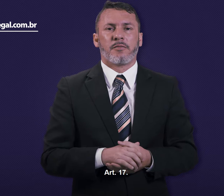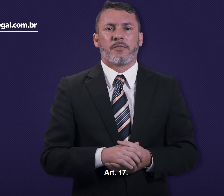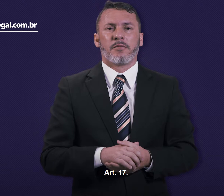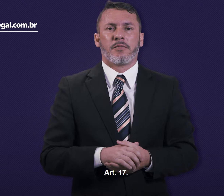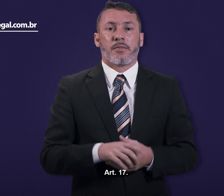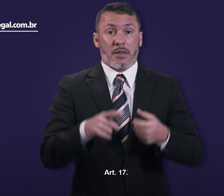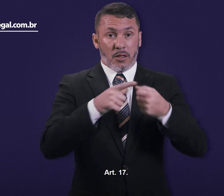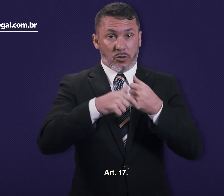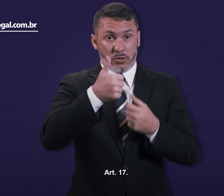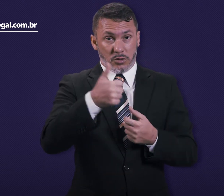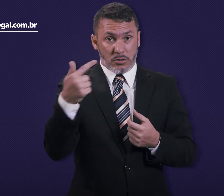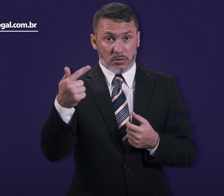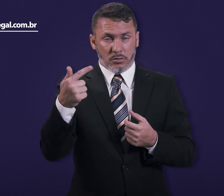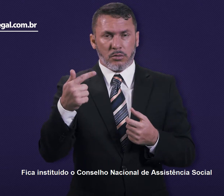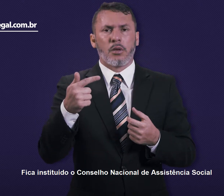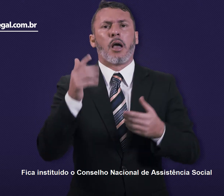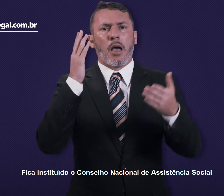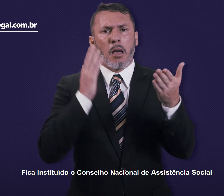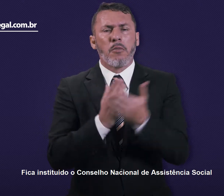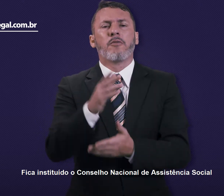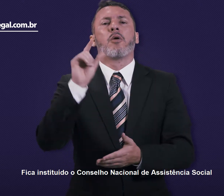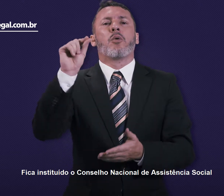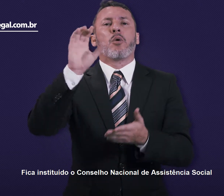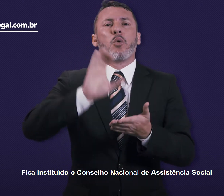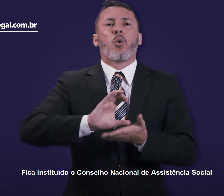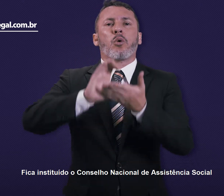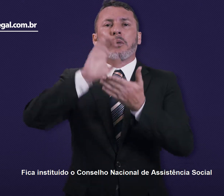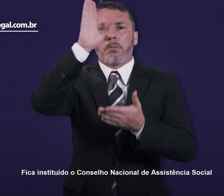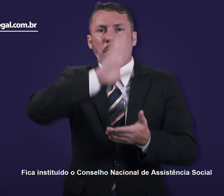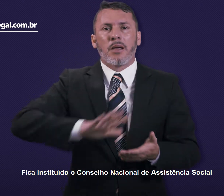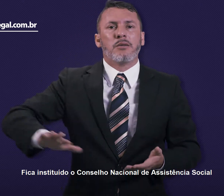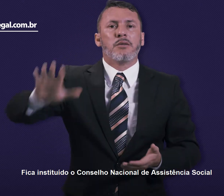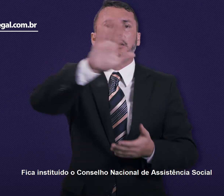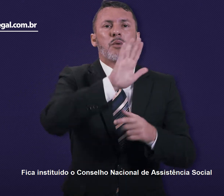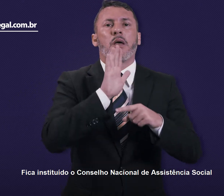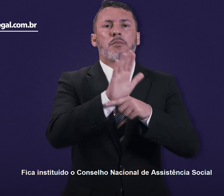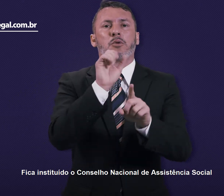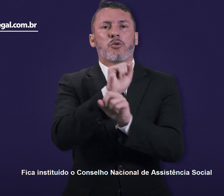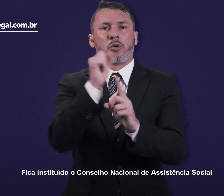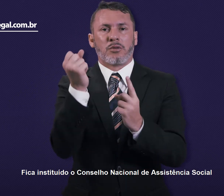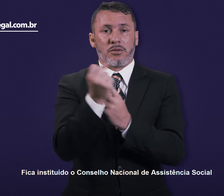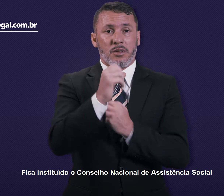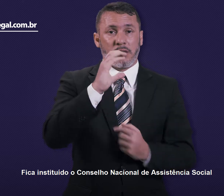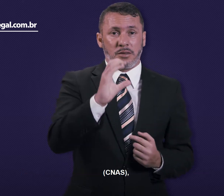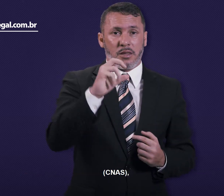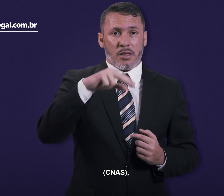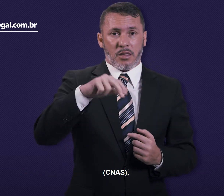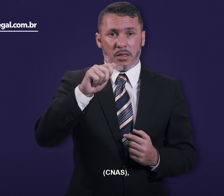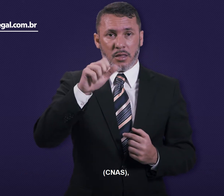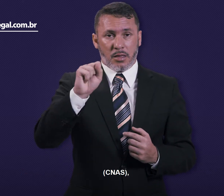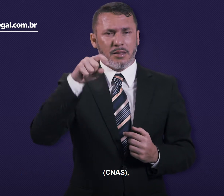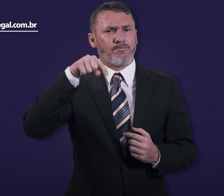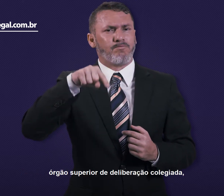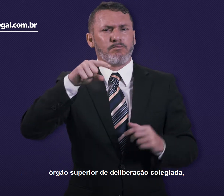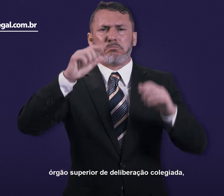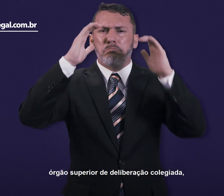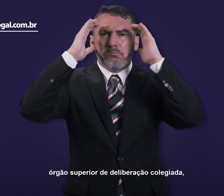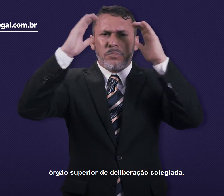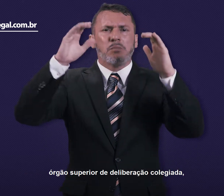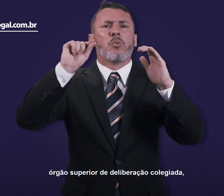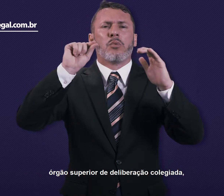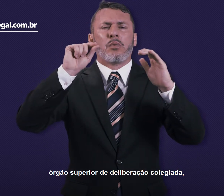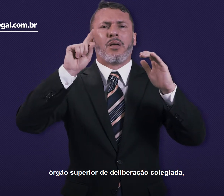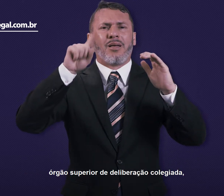atribuições. Artigo 17. Fica instituído o Conselho Nacional de Assistência Social, CNAS,